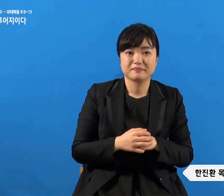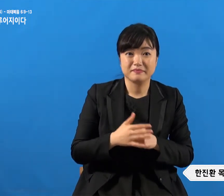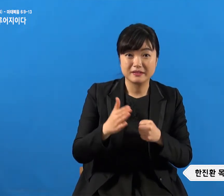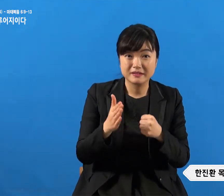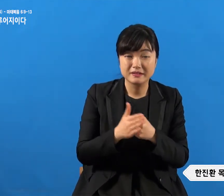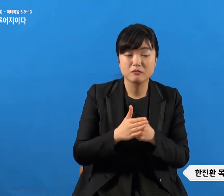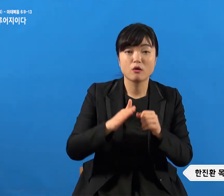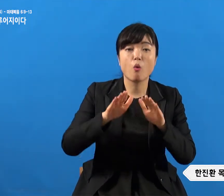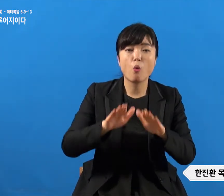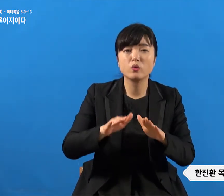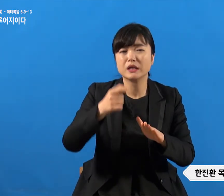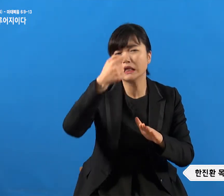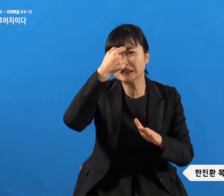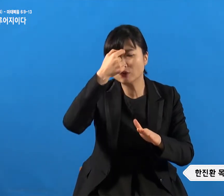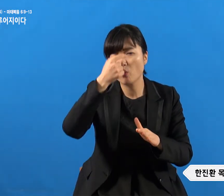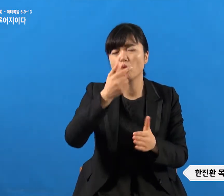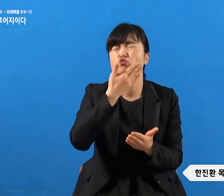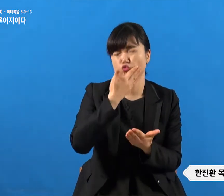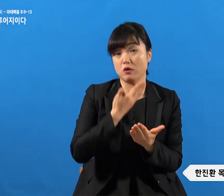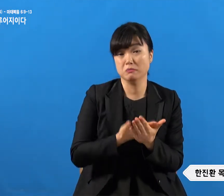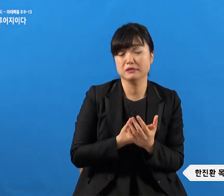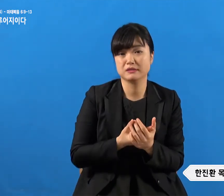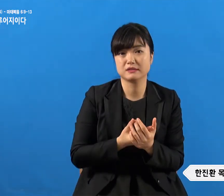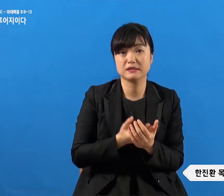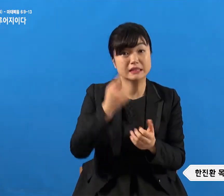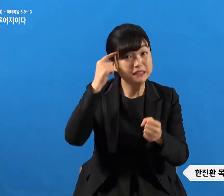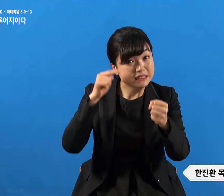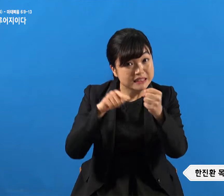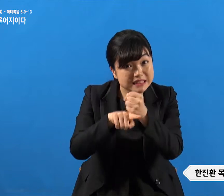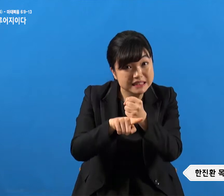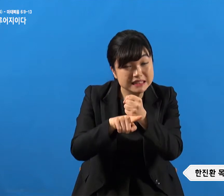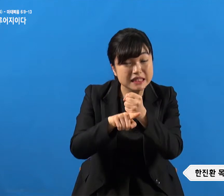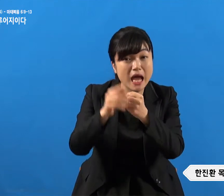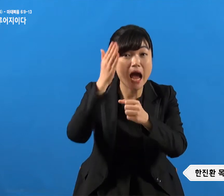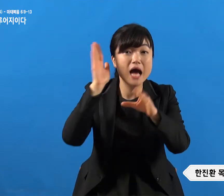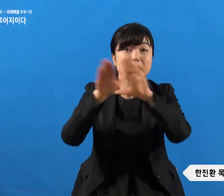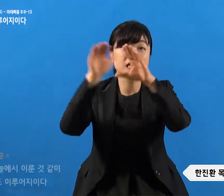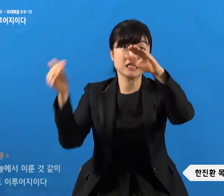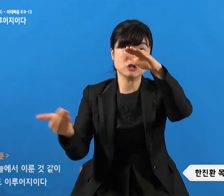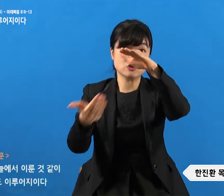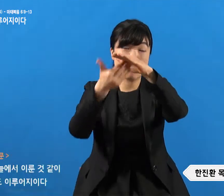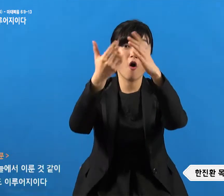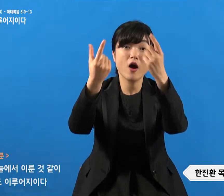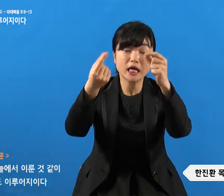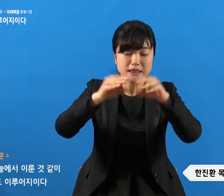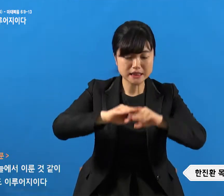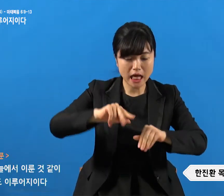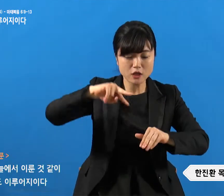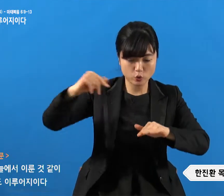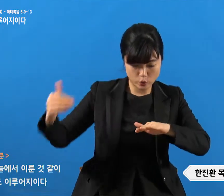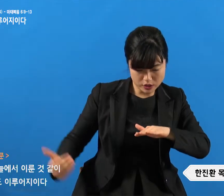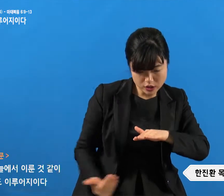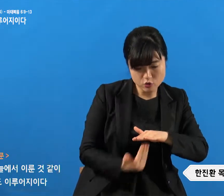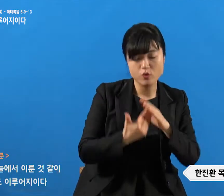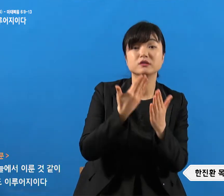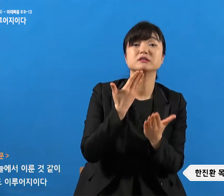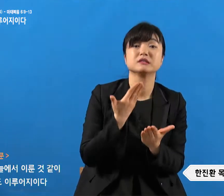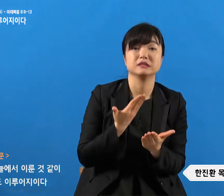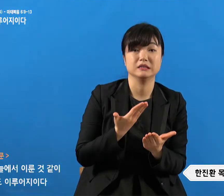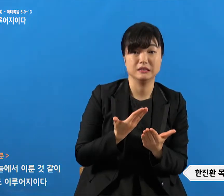그래서 오늘의 기도가 중요합니다. 뜻이 하늘에서 이루어진 것 같이